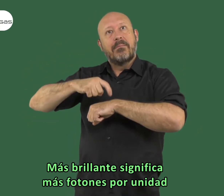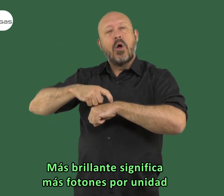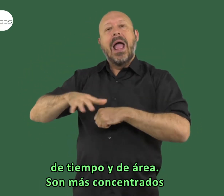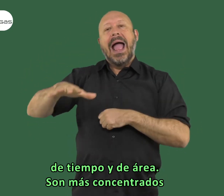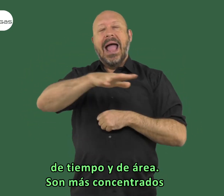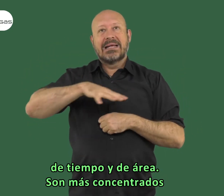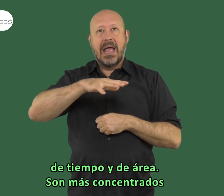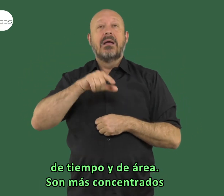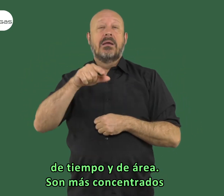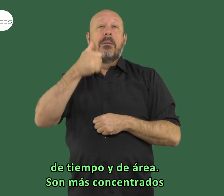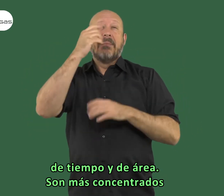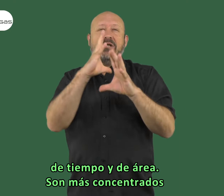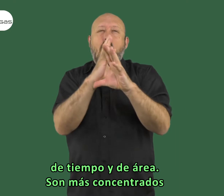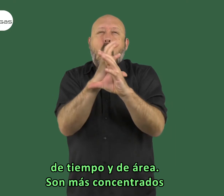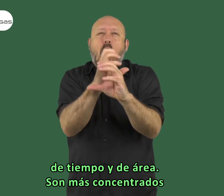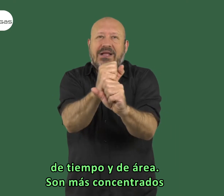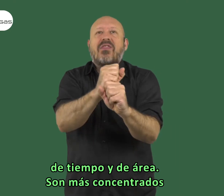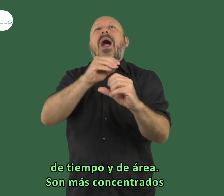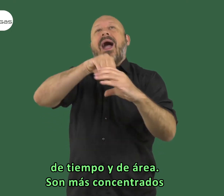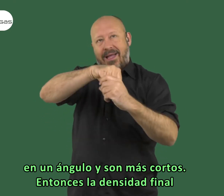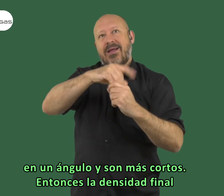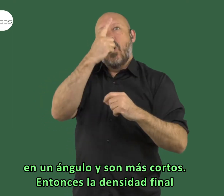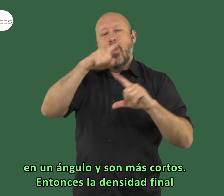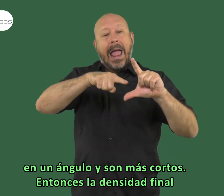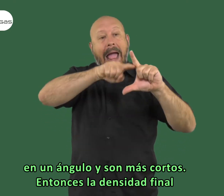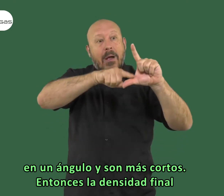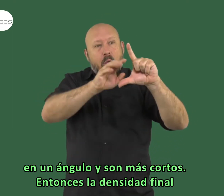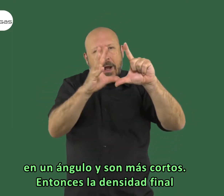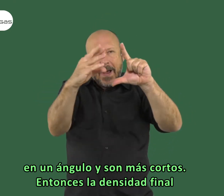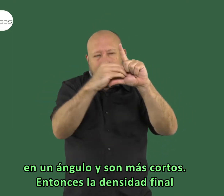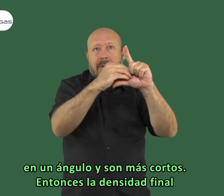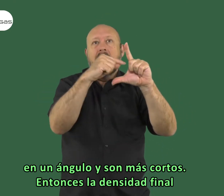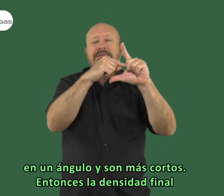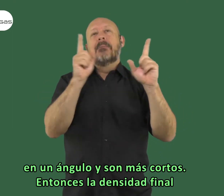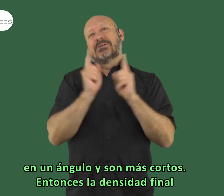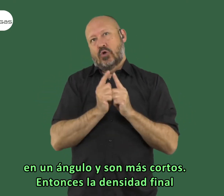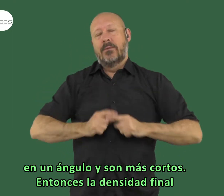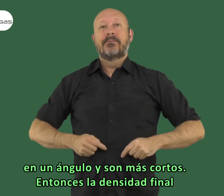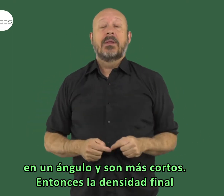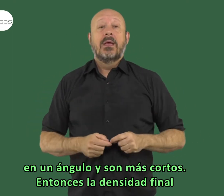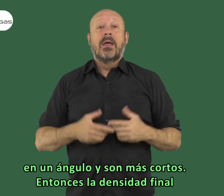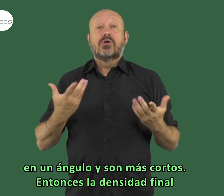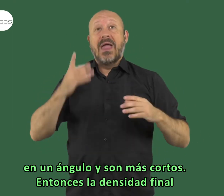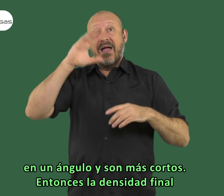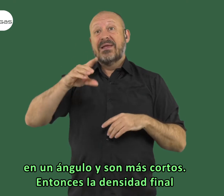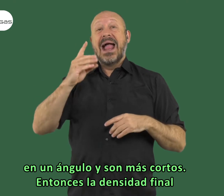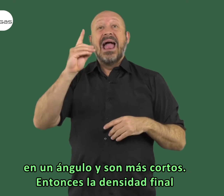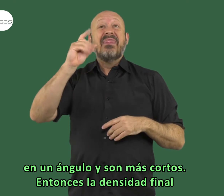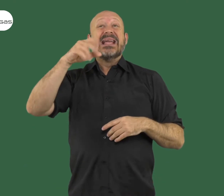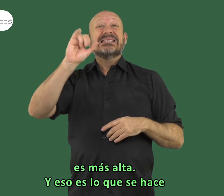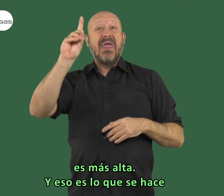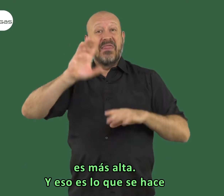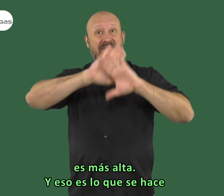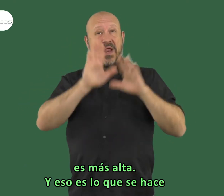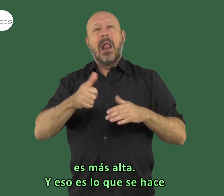unidad de tiempo y de área, que son más concentrados en un ángulo y son más cortos. Entonces la densidad